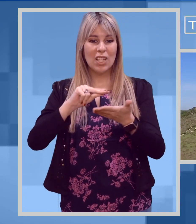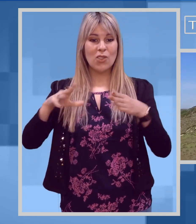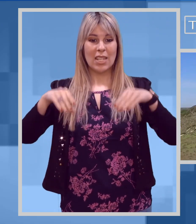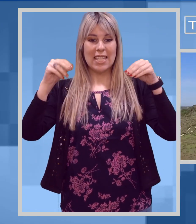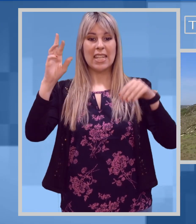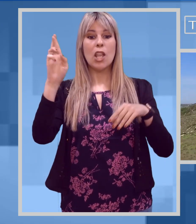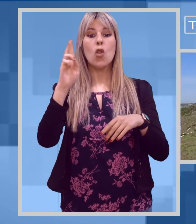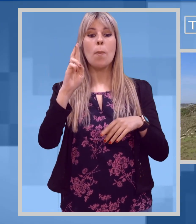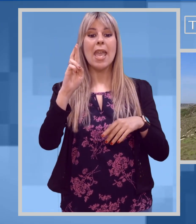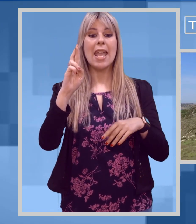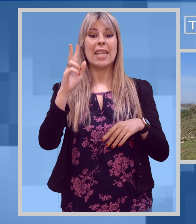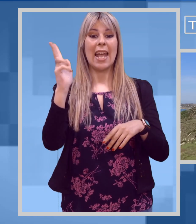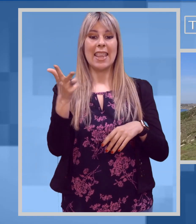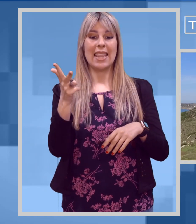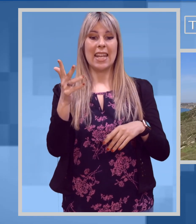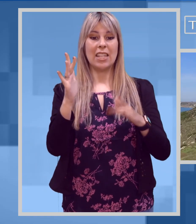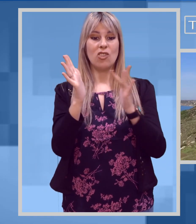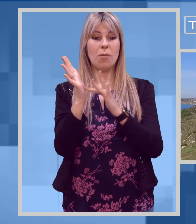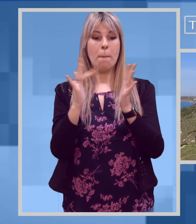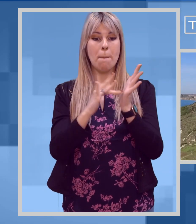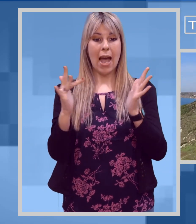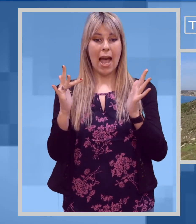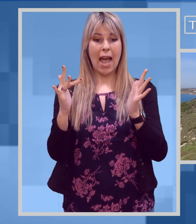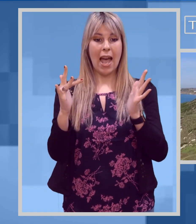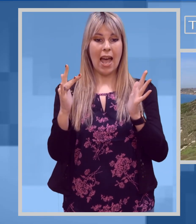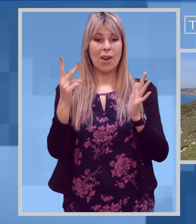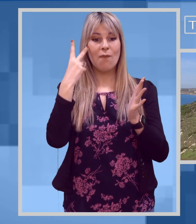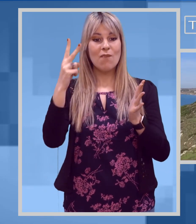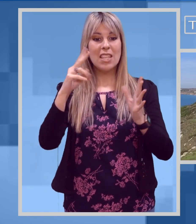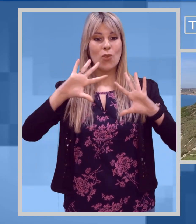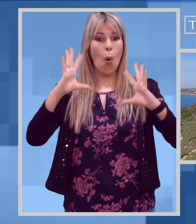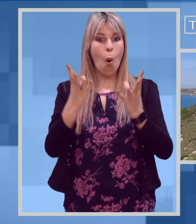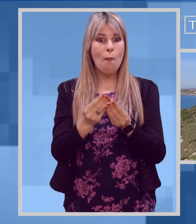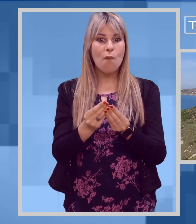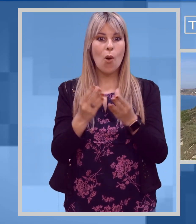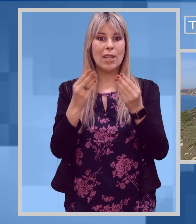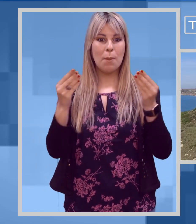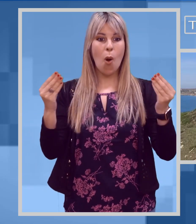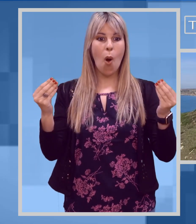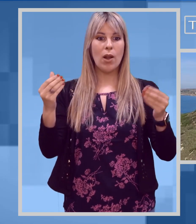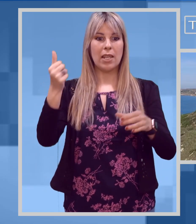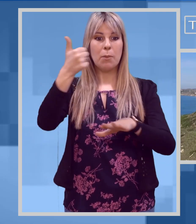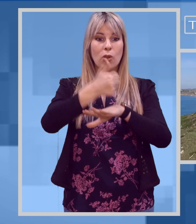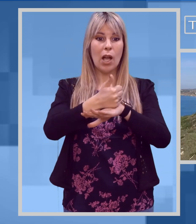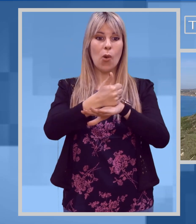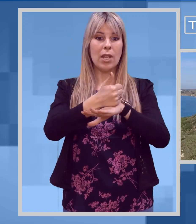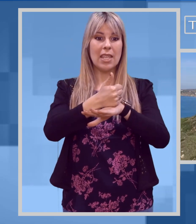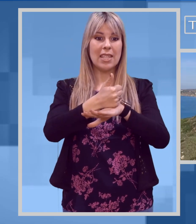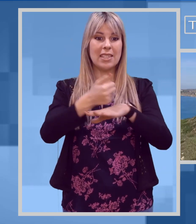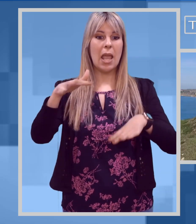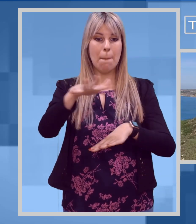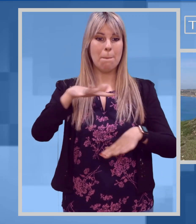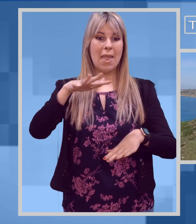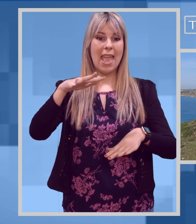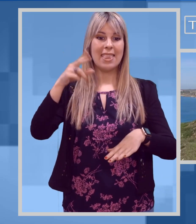Le votazioni sono iniziate domenica 13 marzo e hanno visto coinvolti tanti protagonisti del panorama artistico